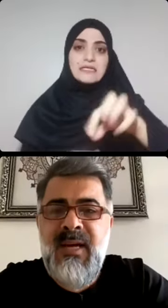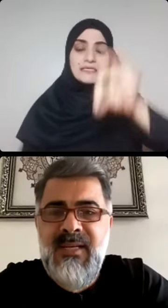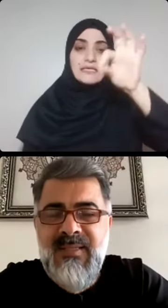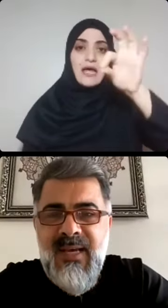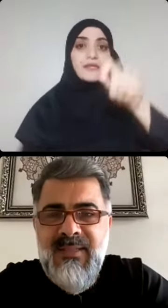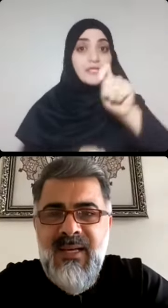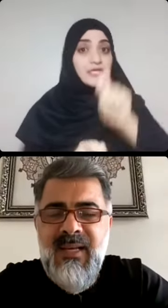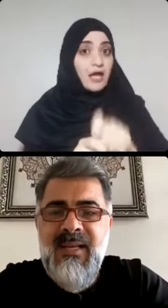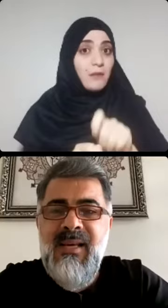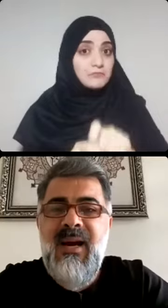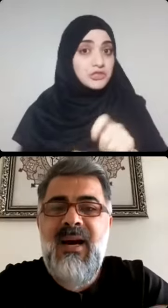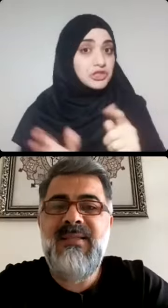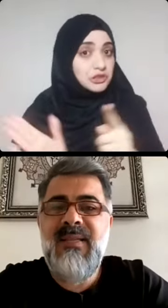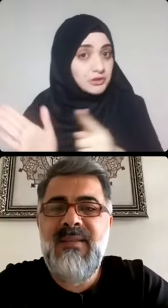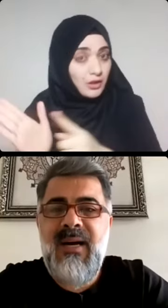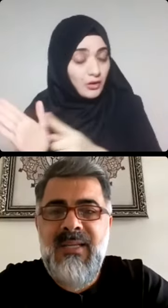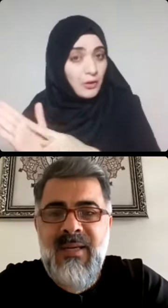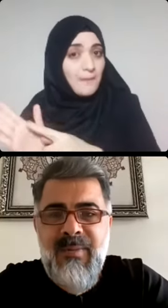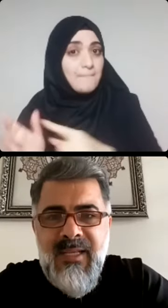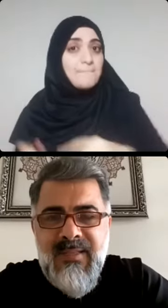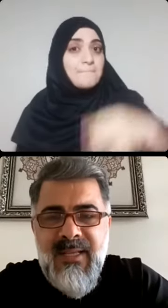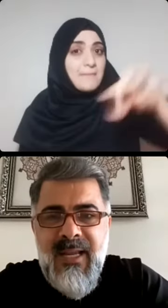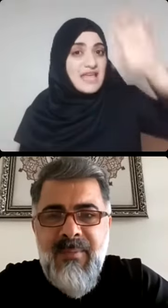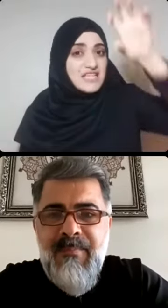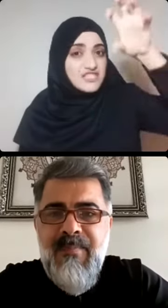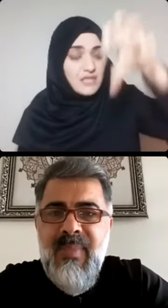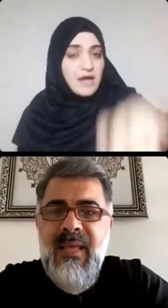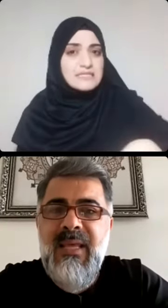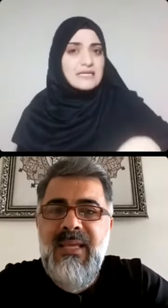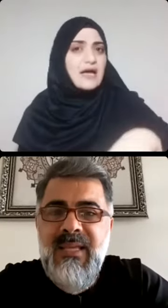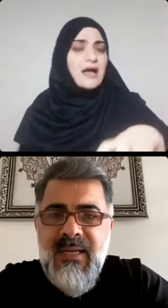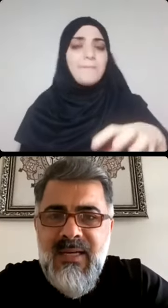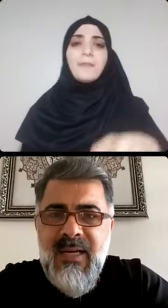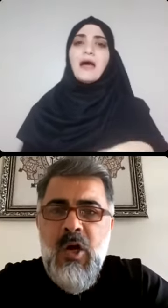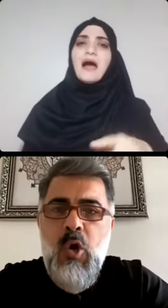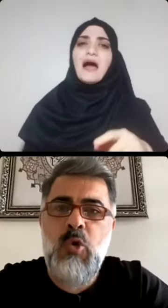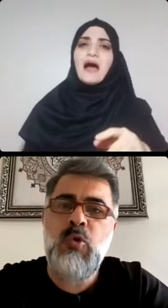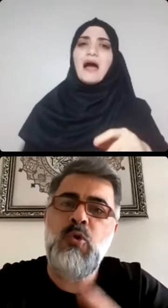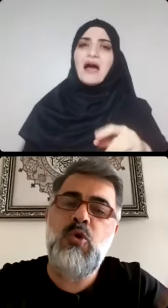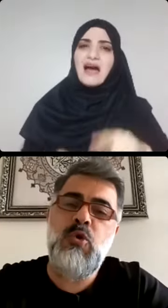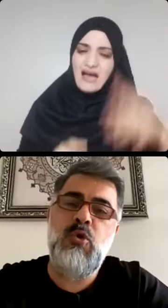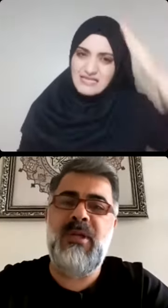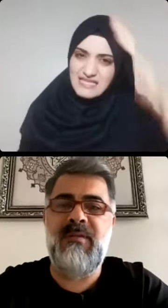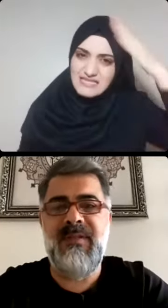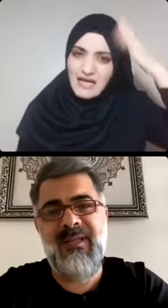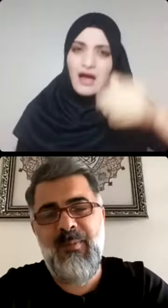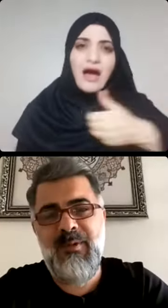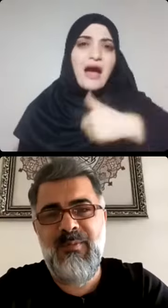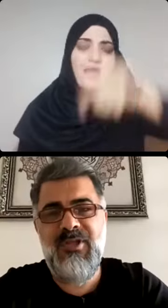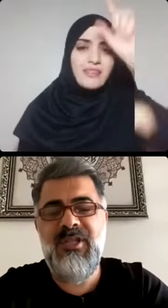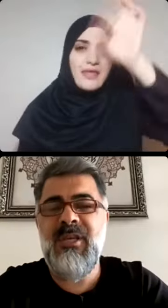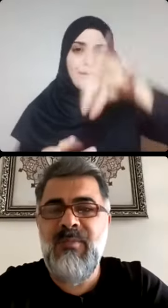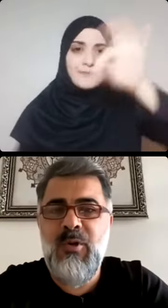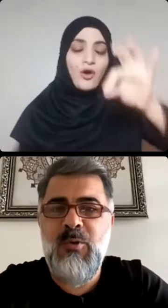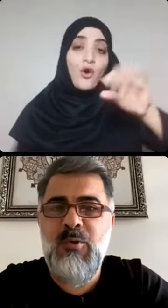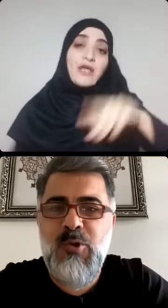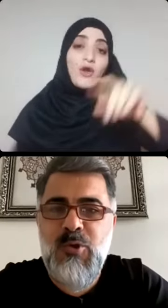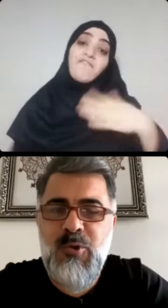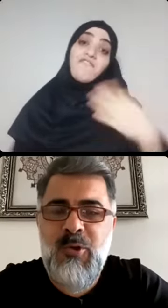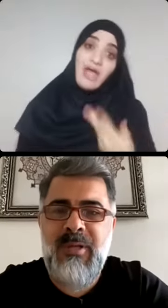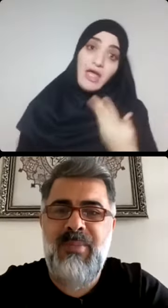Mescid-i Aksa da Hazreti Adem Aleyhisselam ya da onun çocuğu tarafından yapılmıştır. Kimdir